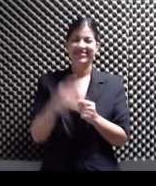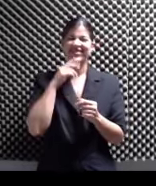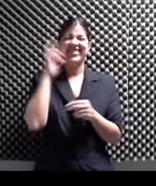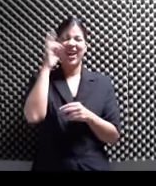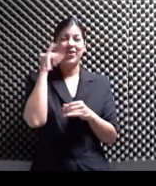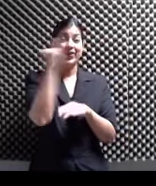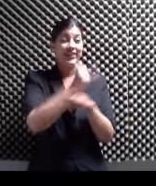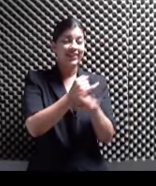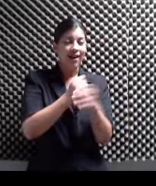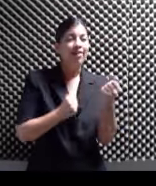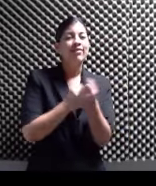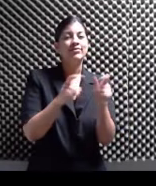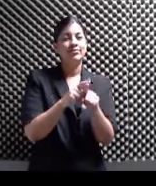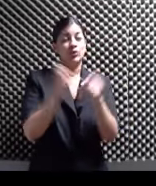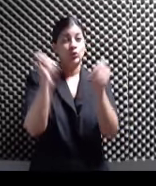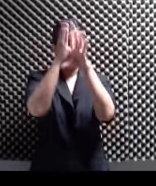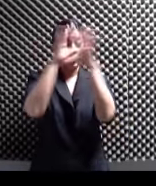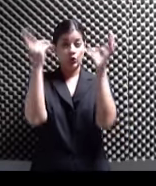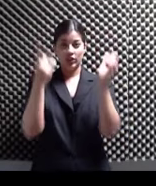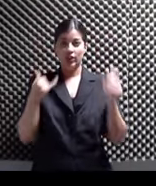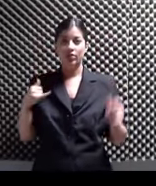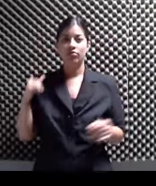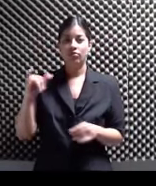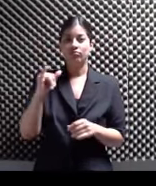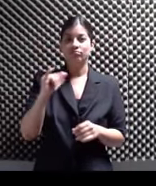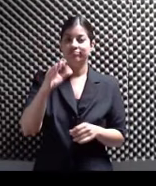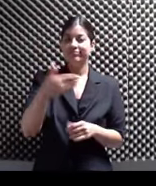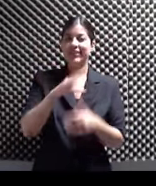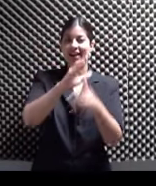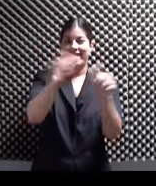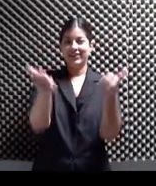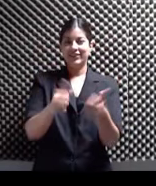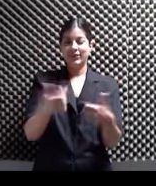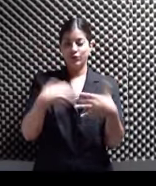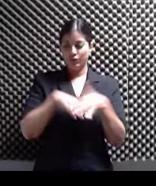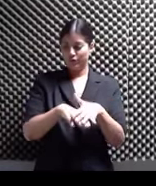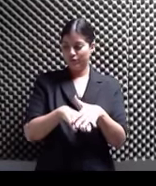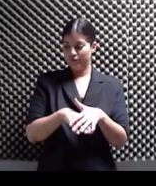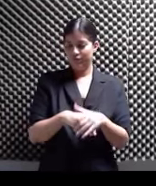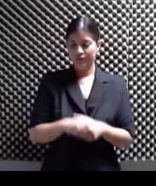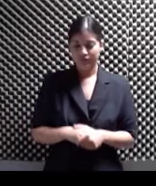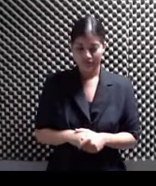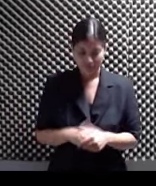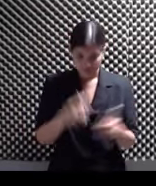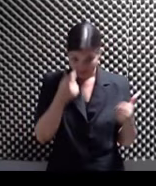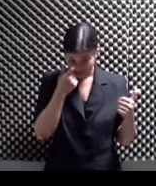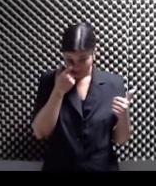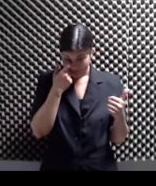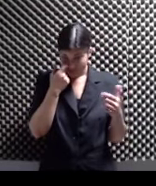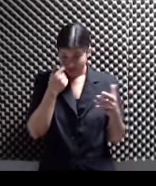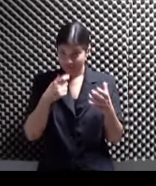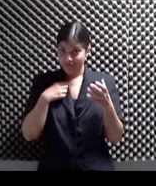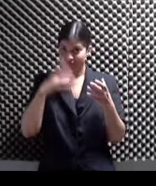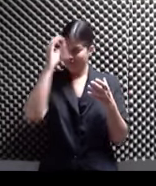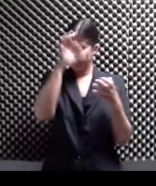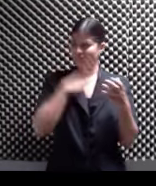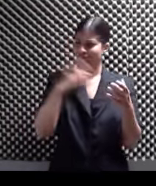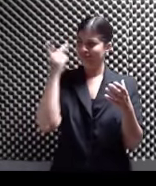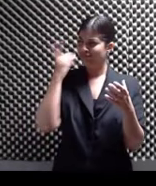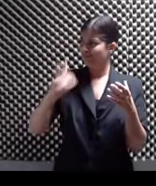Isla. Sueño Eterno. Produce Cuarzo Blanco y te invita Arte Fusión. El sujeto maneja por el carril